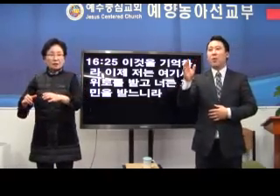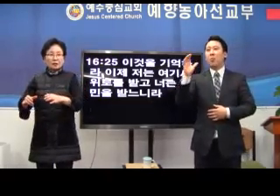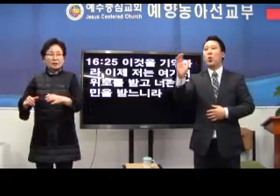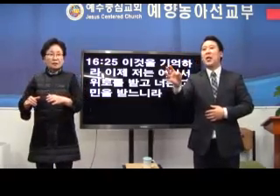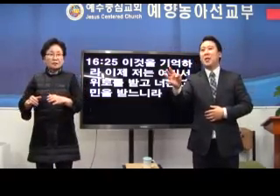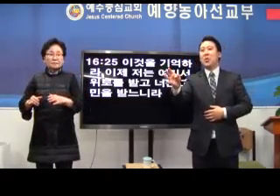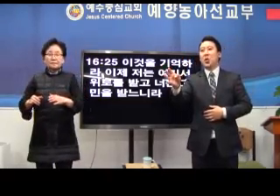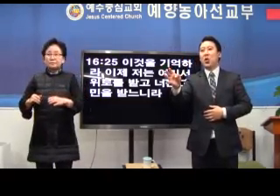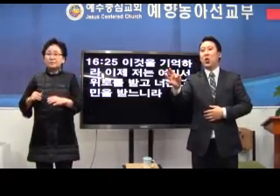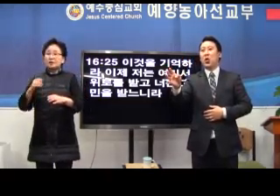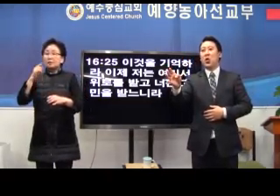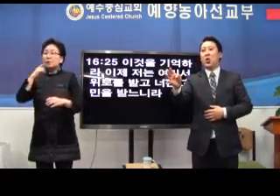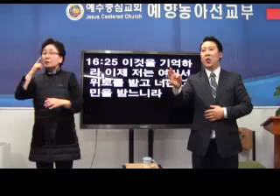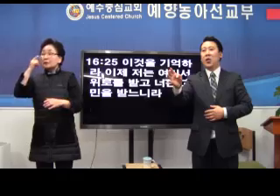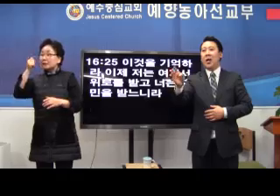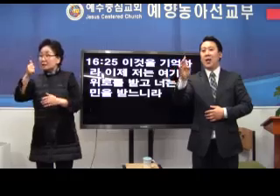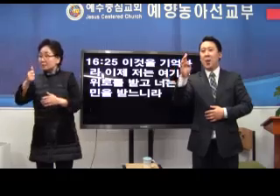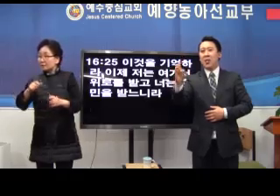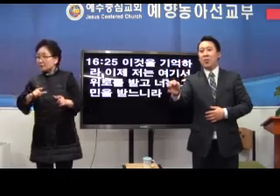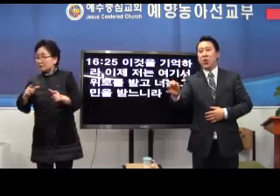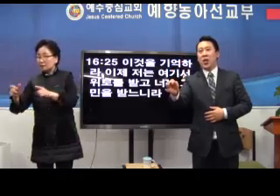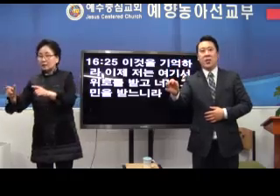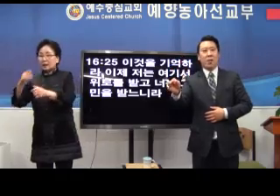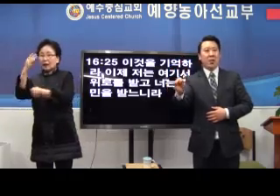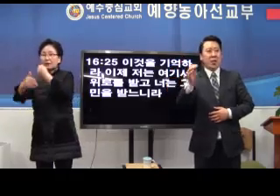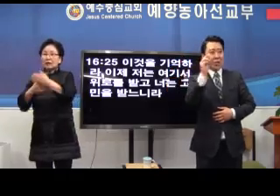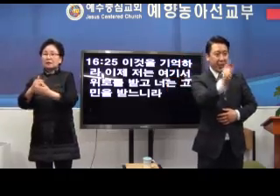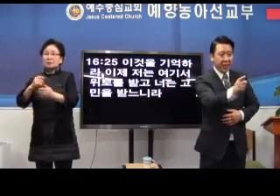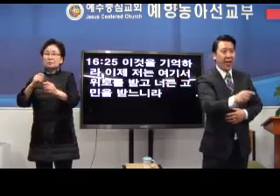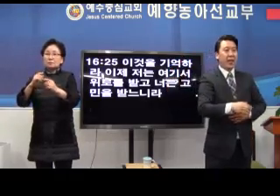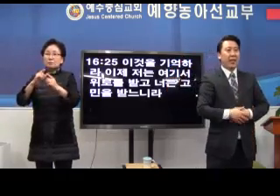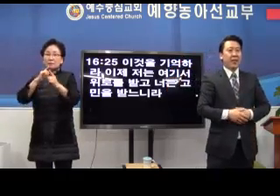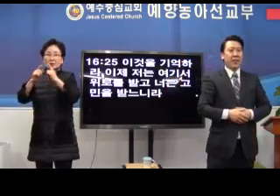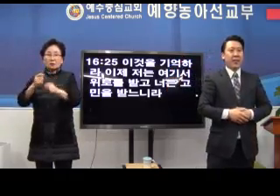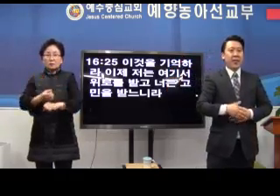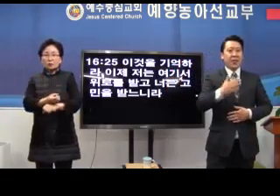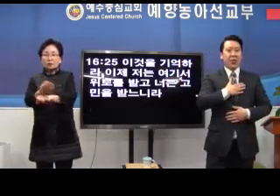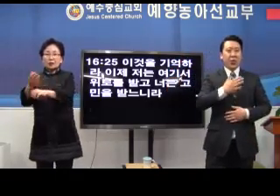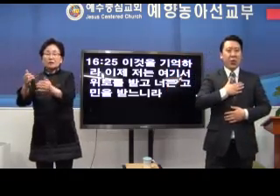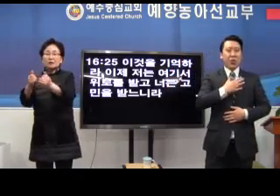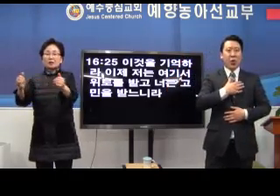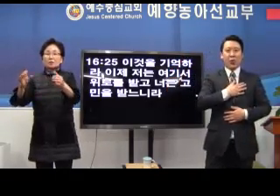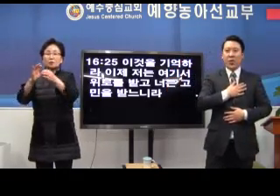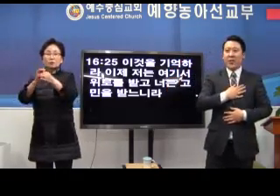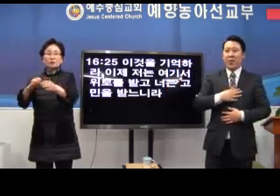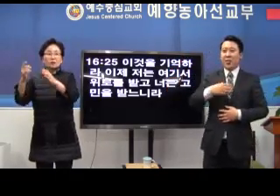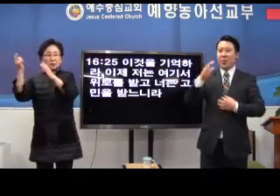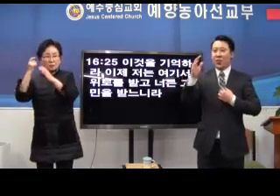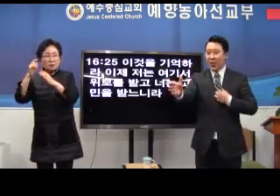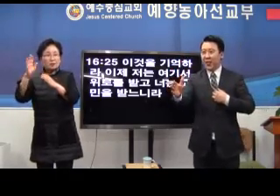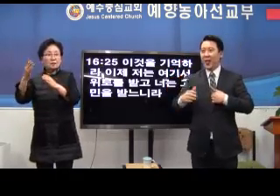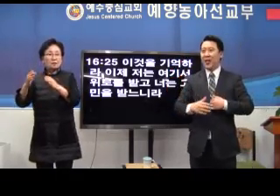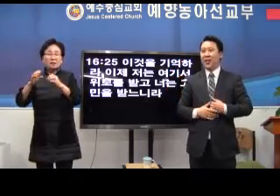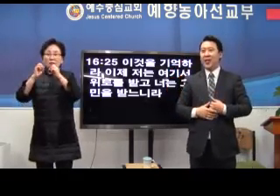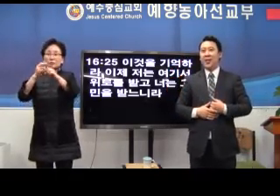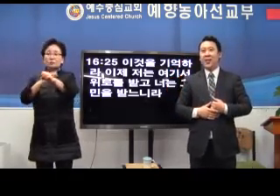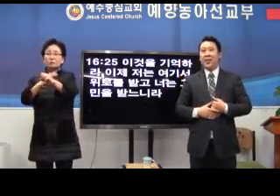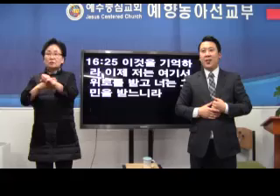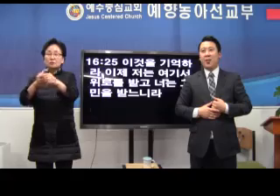말하면 목사님이죠. 하나님 말씀을 전하는 사람한테 들어야 된다. 여 같은 전도사한테 말씀을 들어야 된다. 그